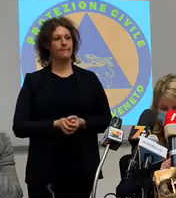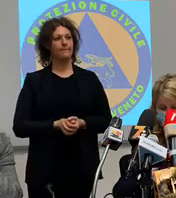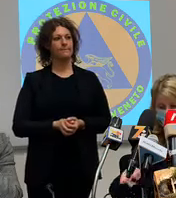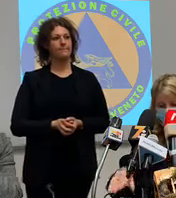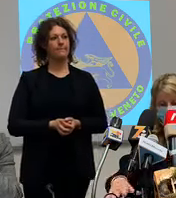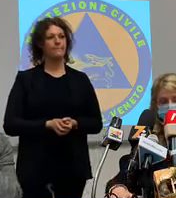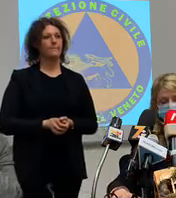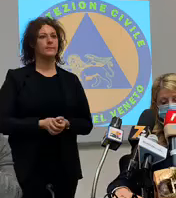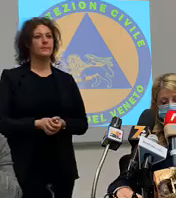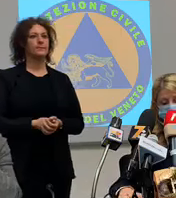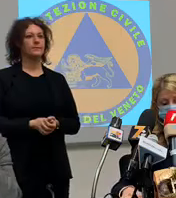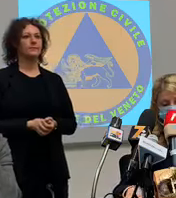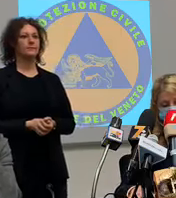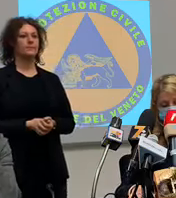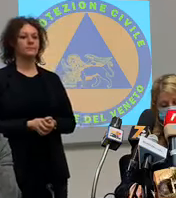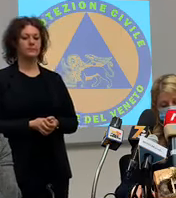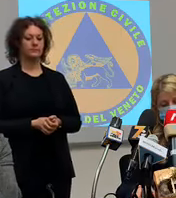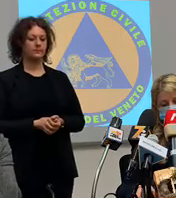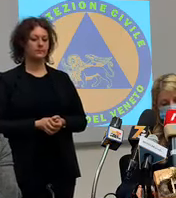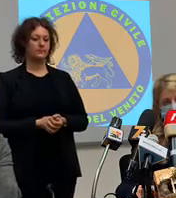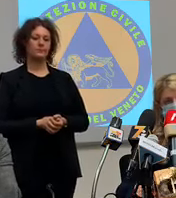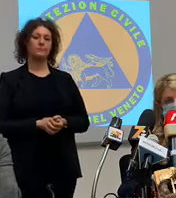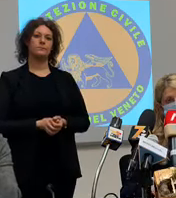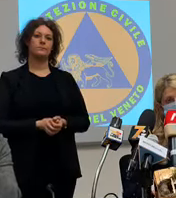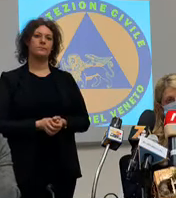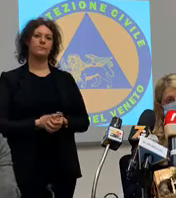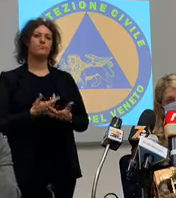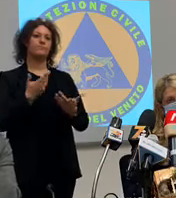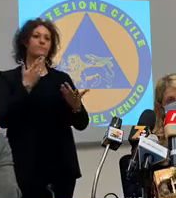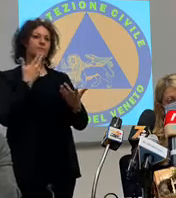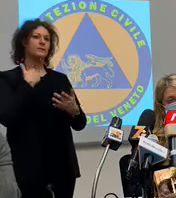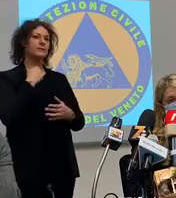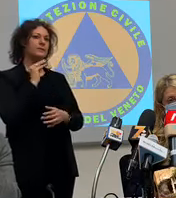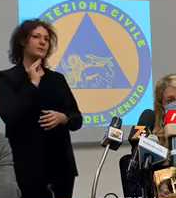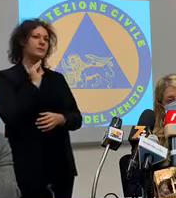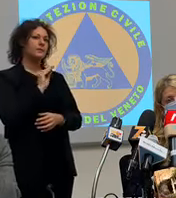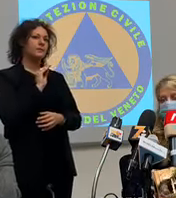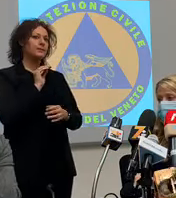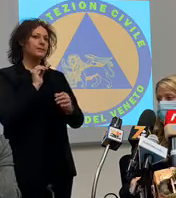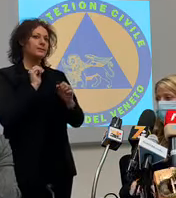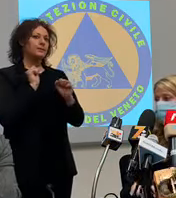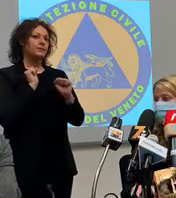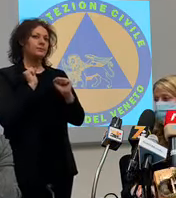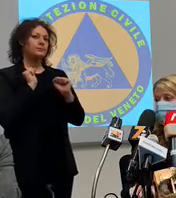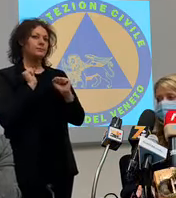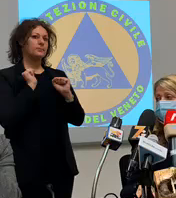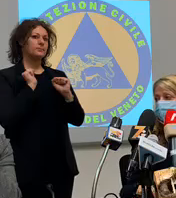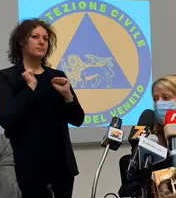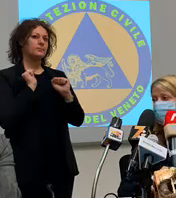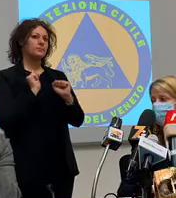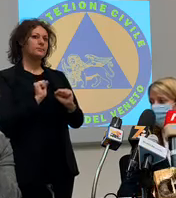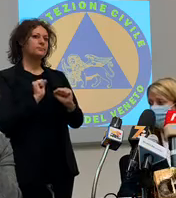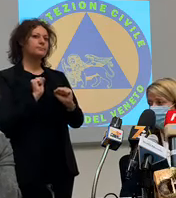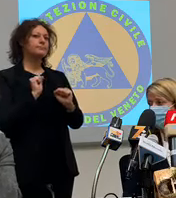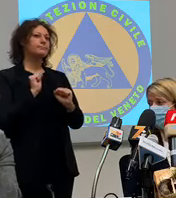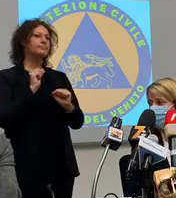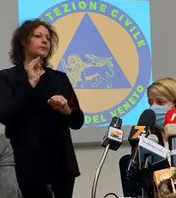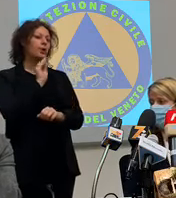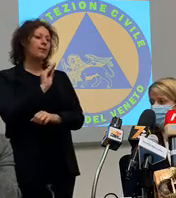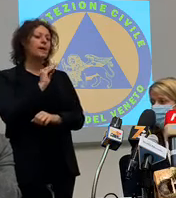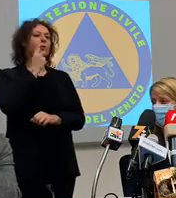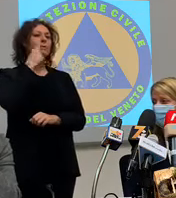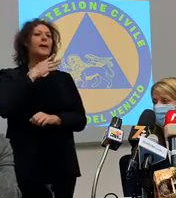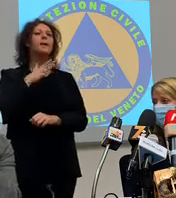Tosato giacomuzzo E chi sarà qualche parola gentilmente per la faccia invece dei